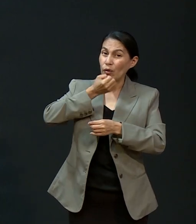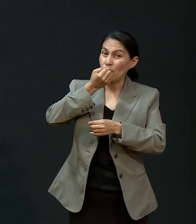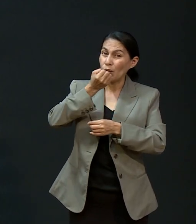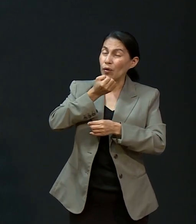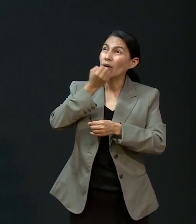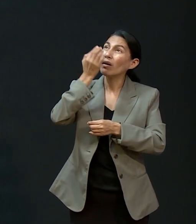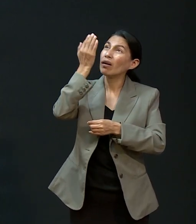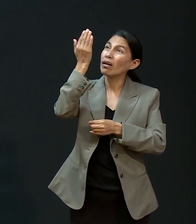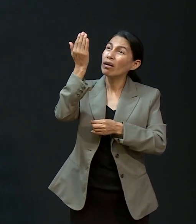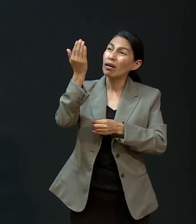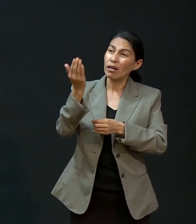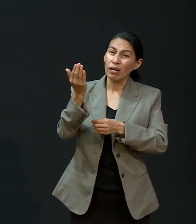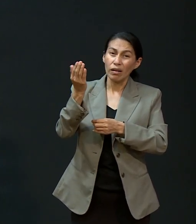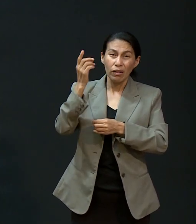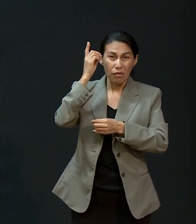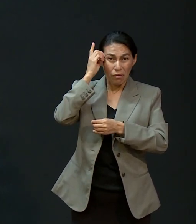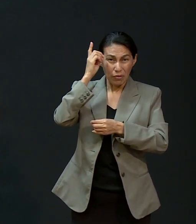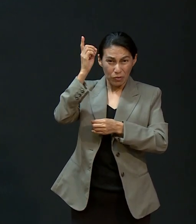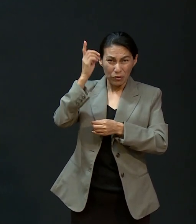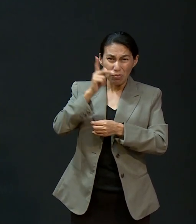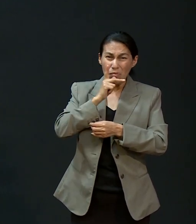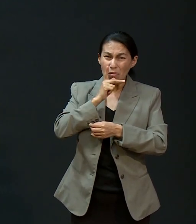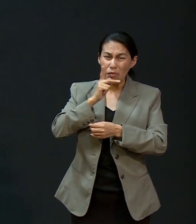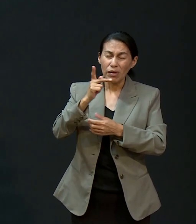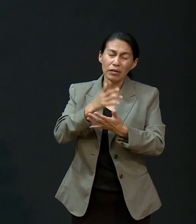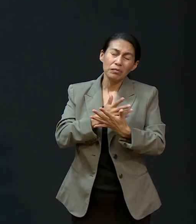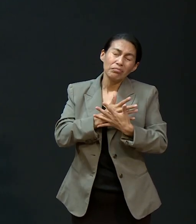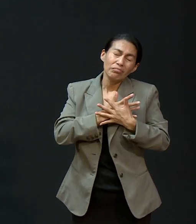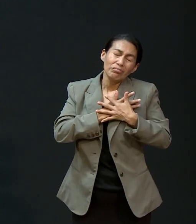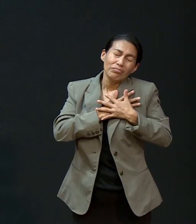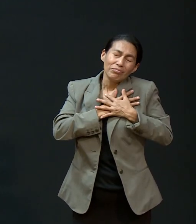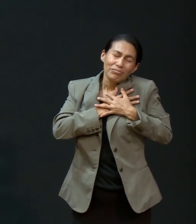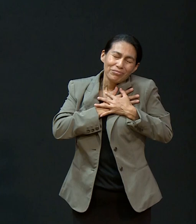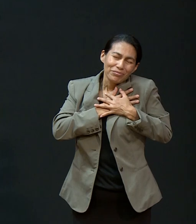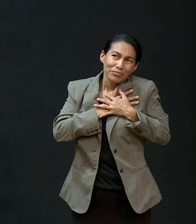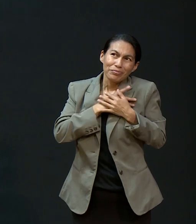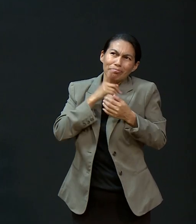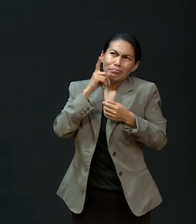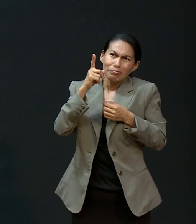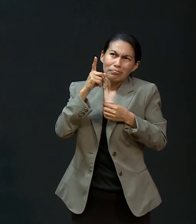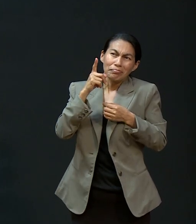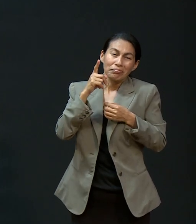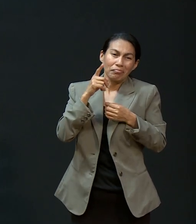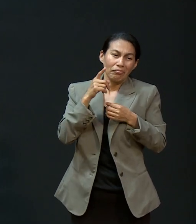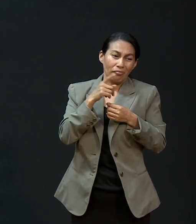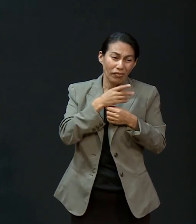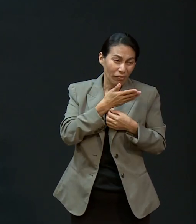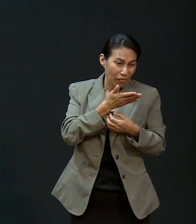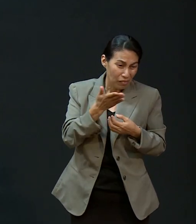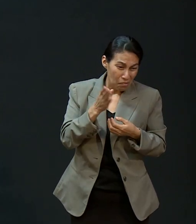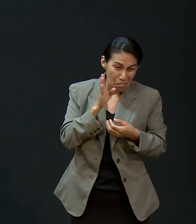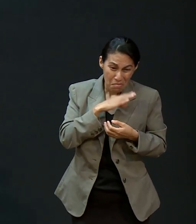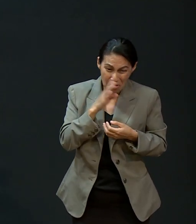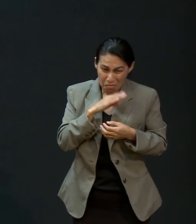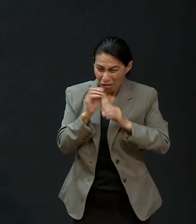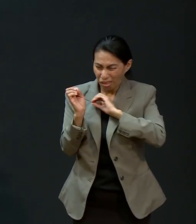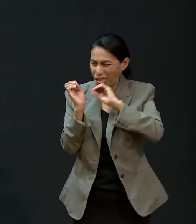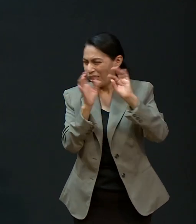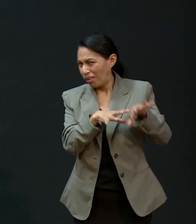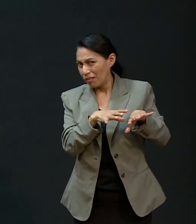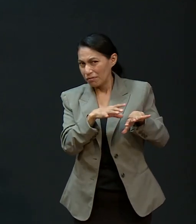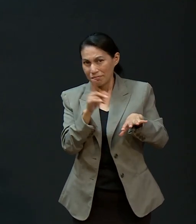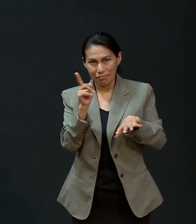invocas es aquel omnipotente Padre amoroso que no defraudará a ninguna